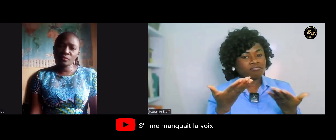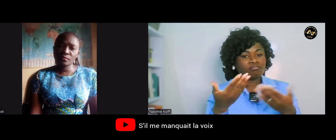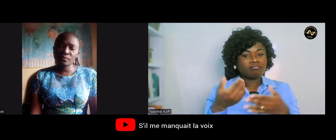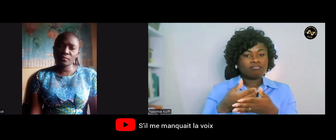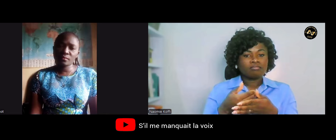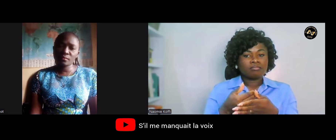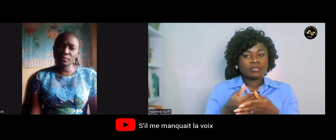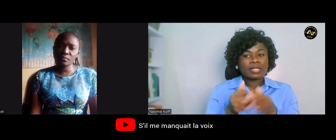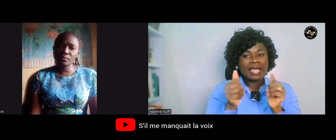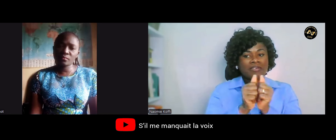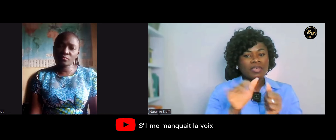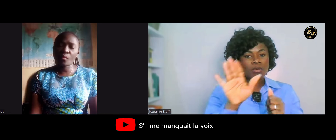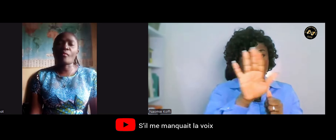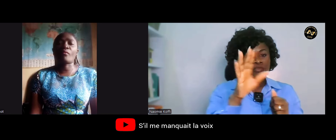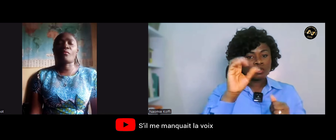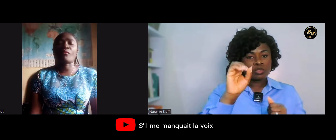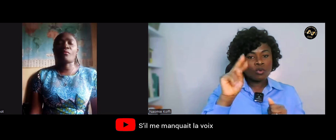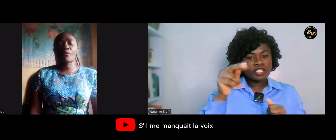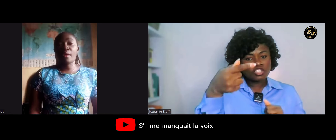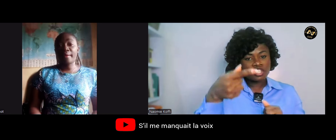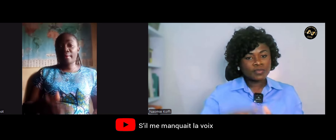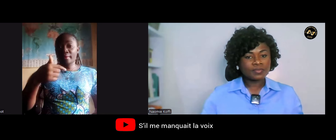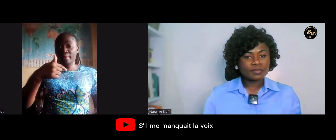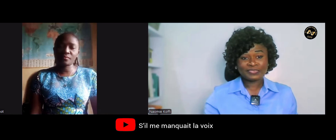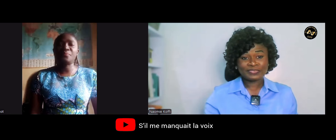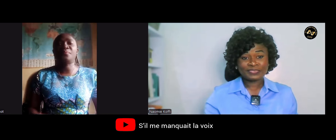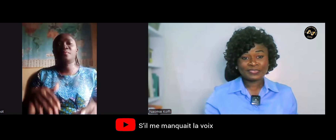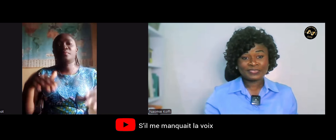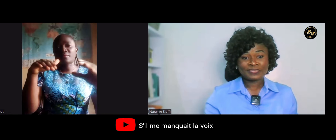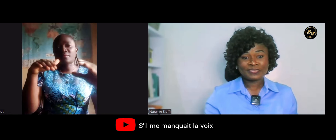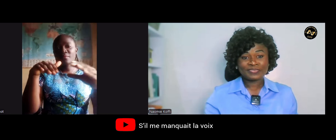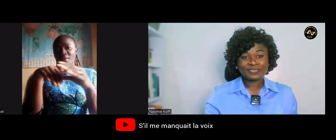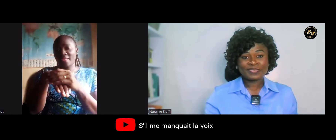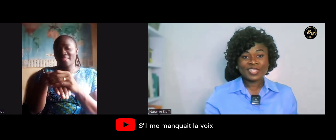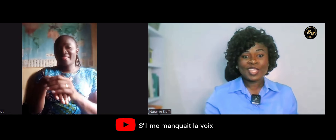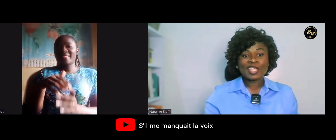menées avec votre ONG?